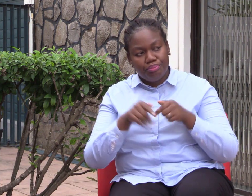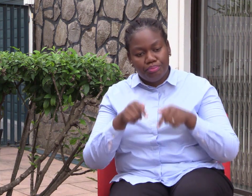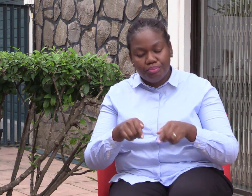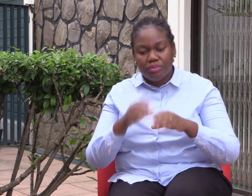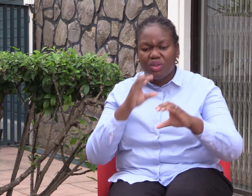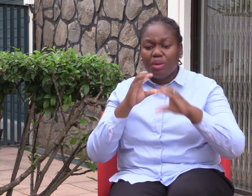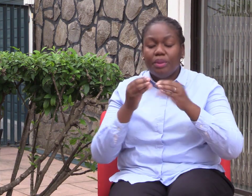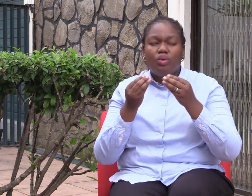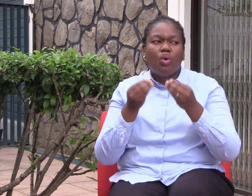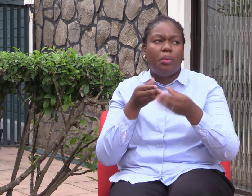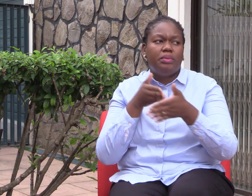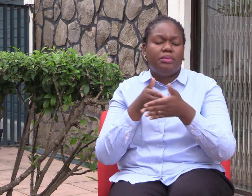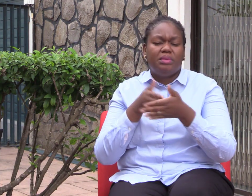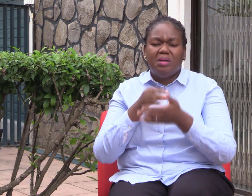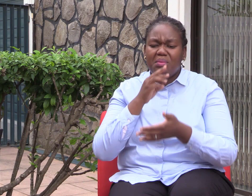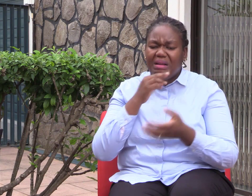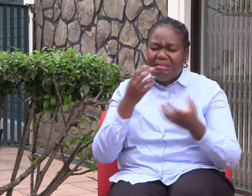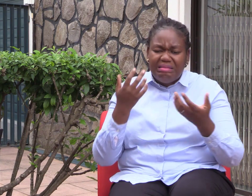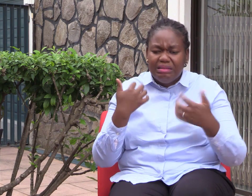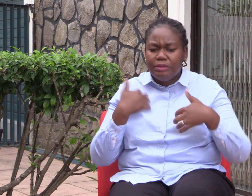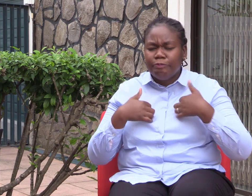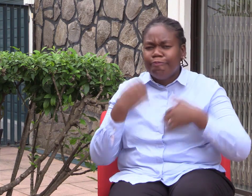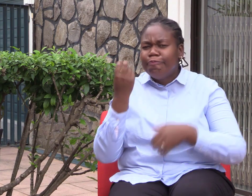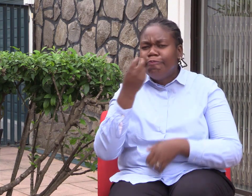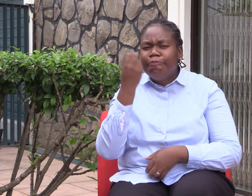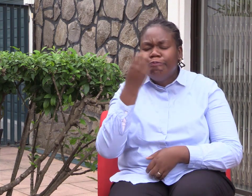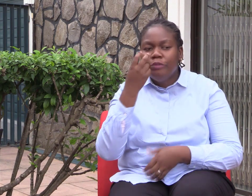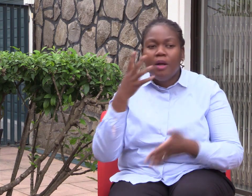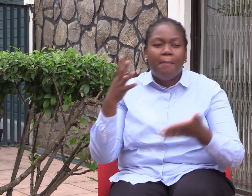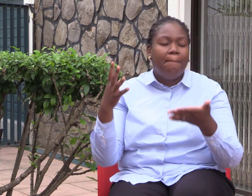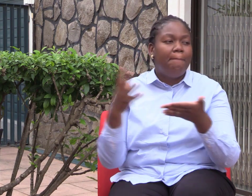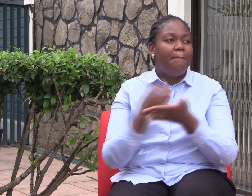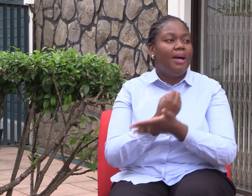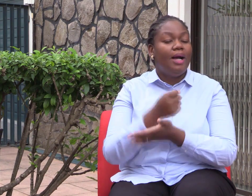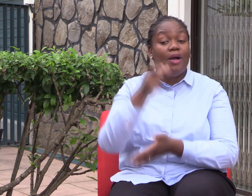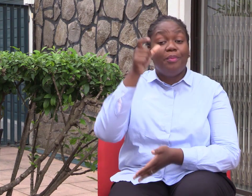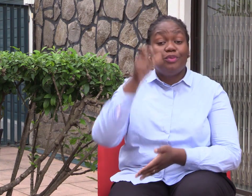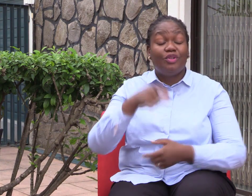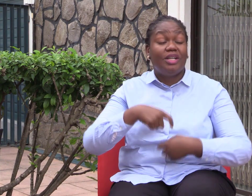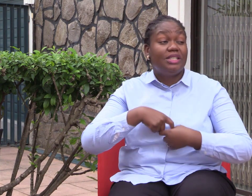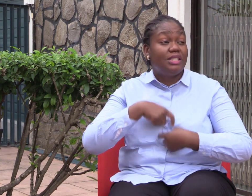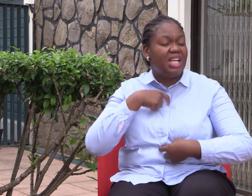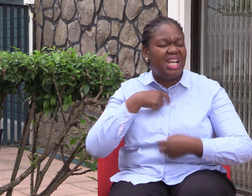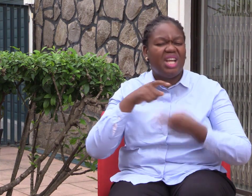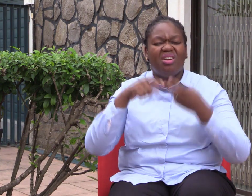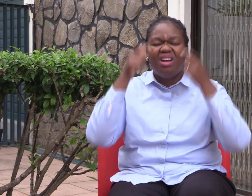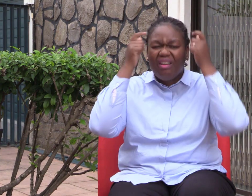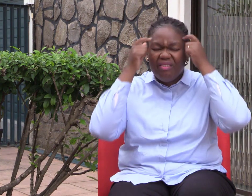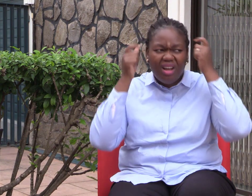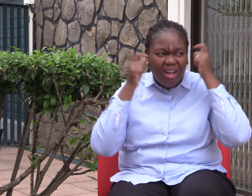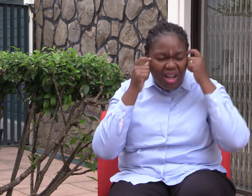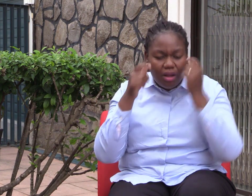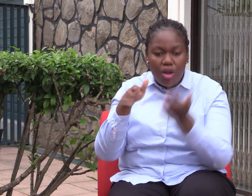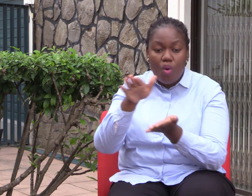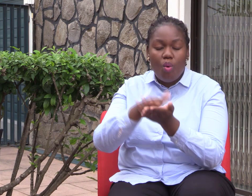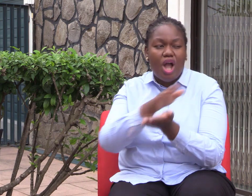ter audição. E com esta barreira, minha mãe voltou e